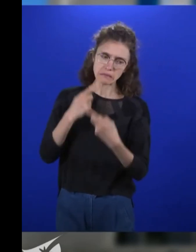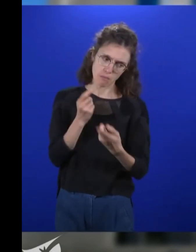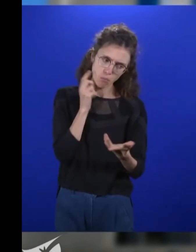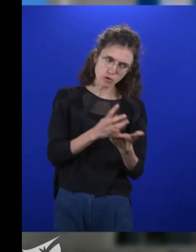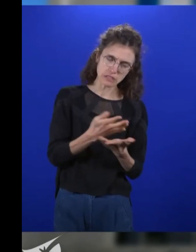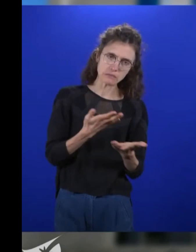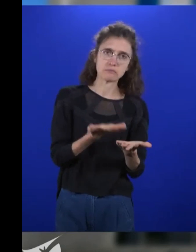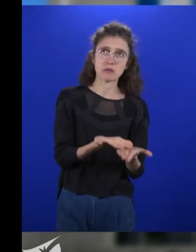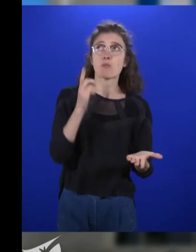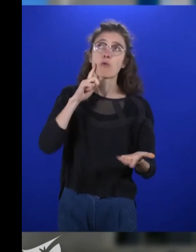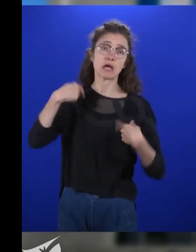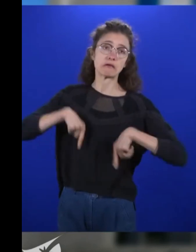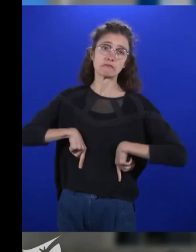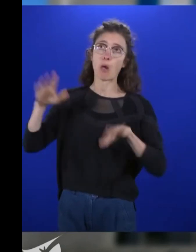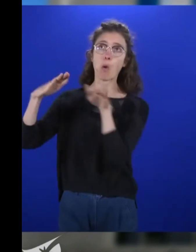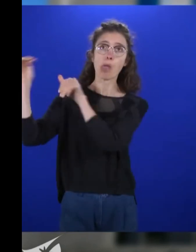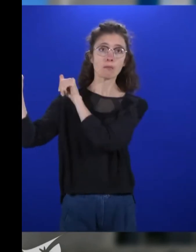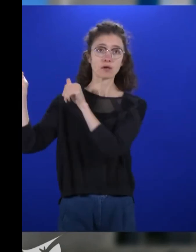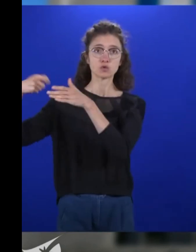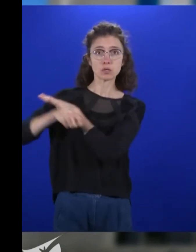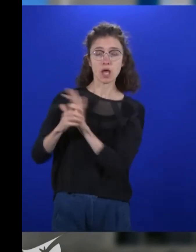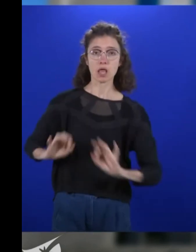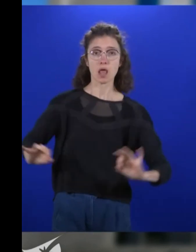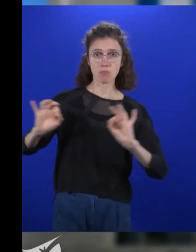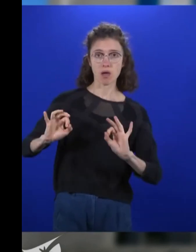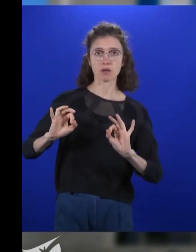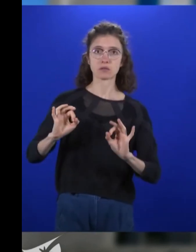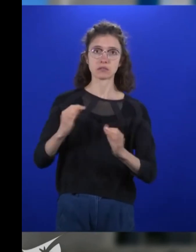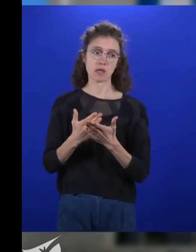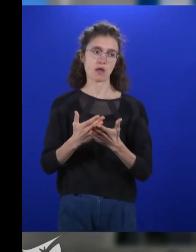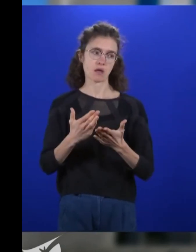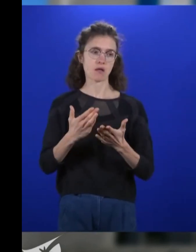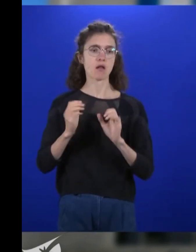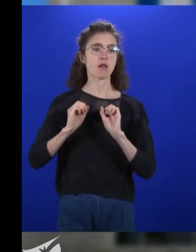des risques de crues qu'anticipe la communauté scientifique. Je vous remercie de votre attention.